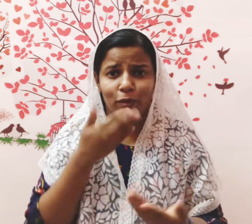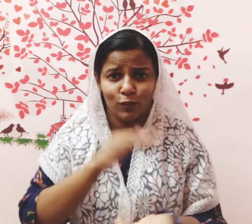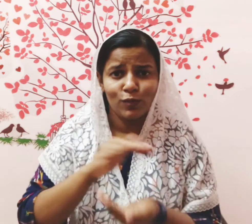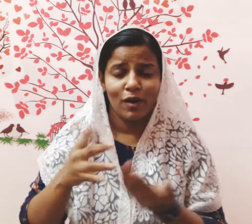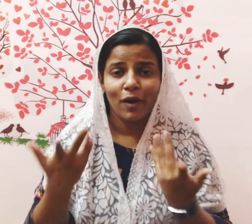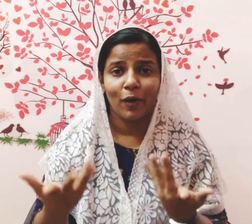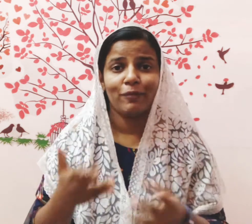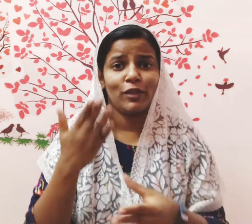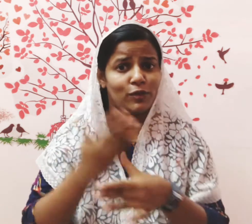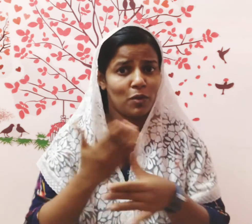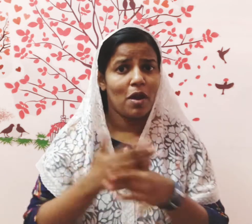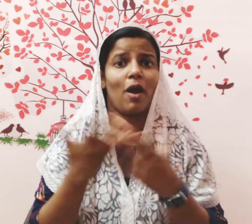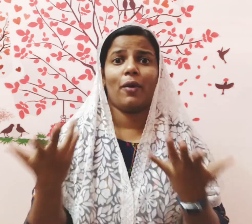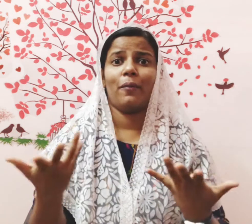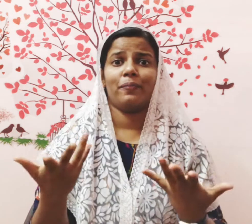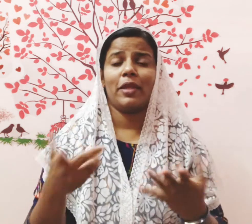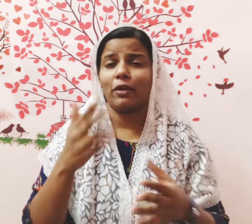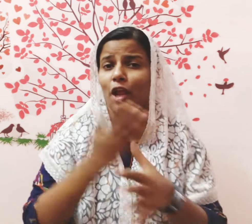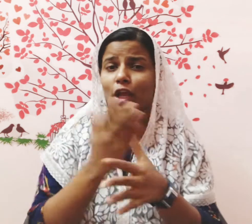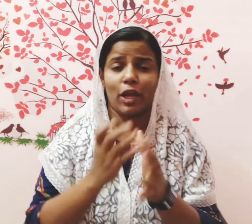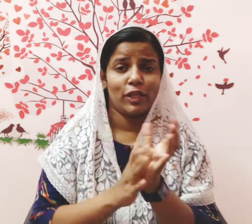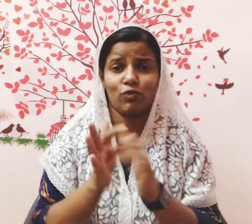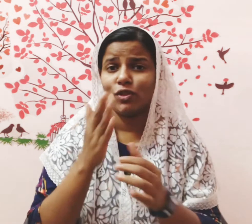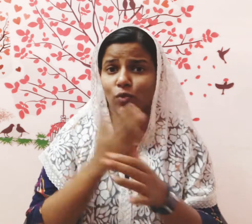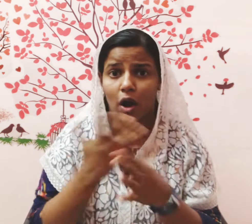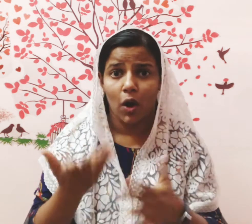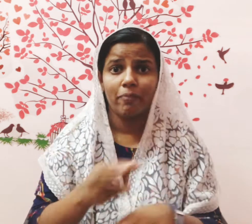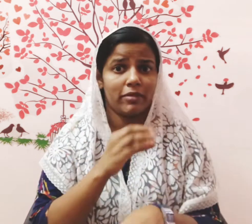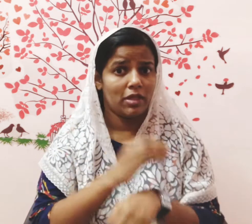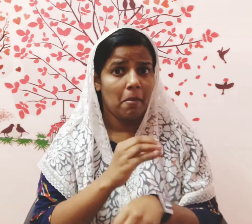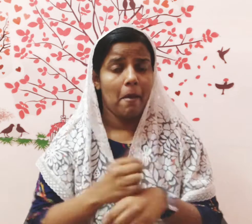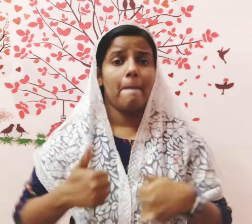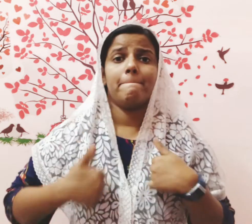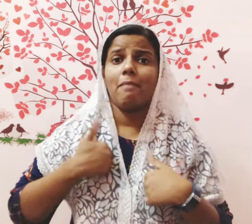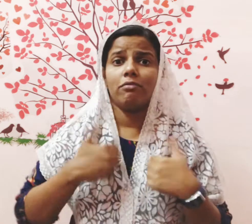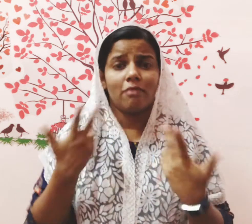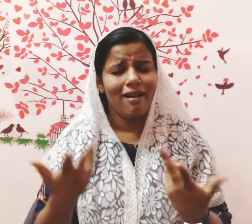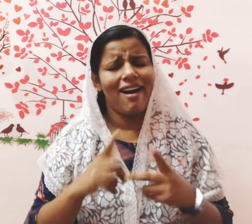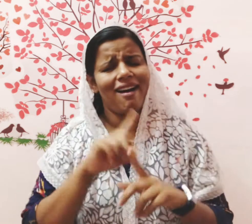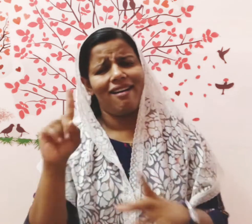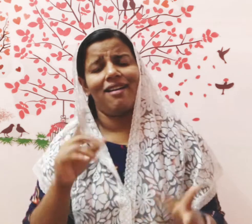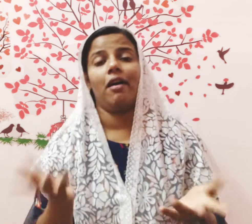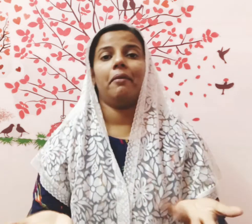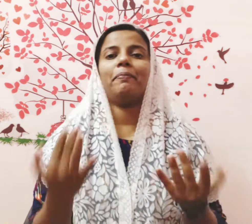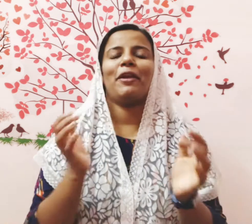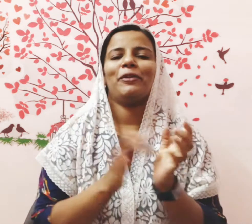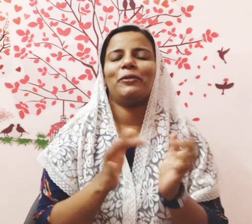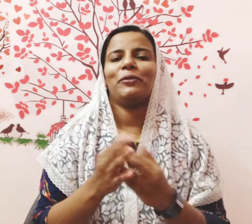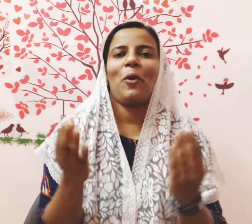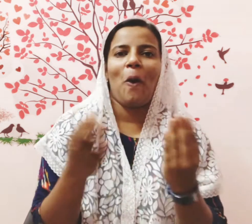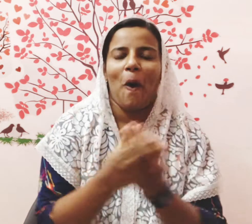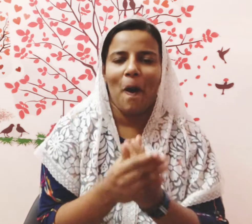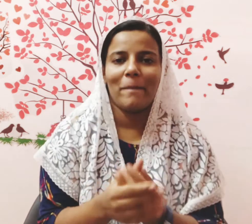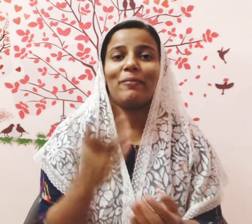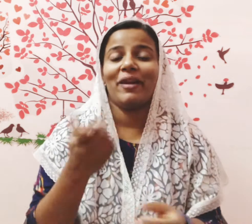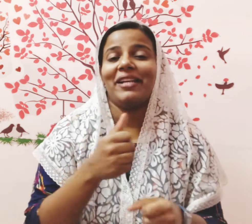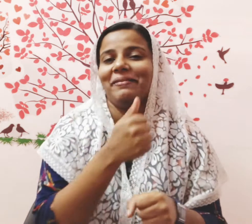നടത്തുന്ന കുഞ്ഞുങ്ങളാണോ, നിങ്ങൾ ജോലിക്കാരാണോ, നിങ്ങൾ ശുശ്രൂഷകരാണോ, സഭായോഗം നടത്തുന്ന പാസ്റ്ററാണോ, ആരുമായിക്കോട്ടെ, ചേർന്നിരിക്കെ ആ